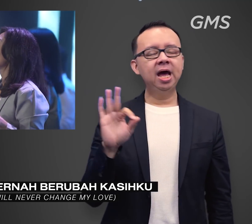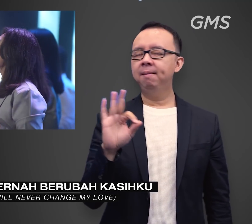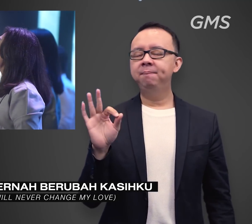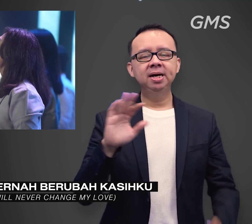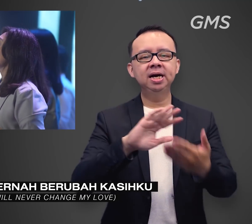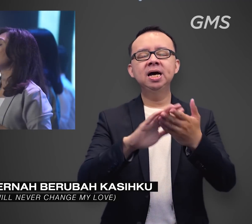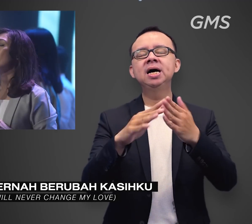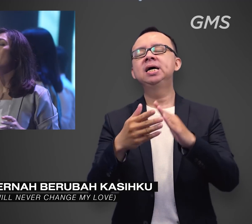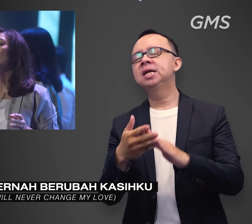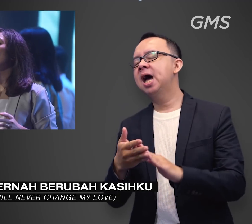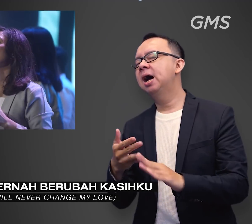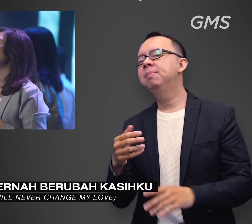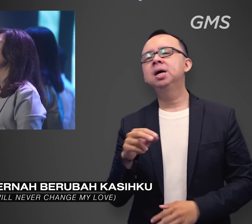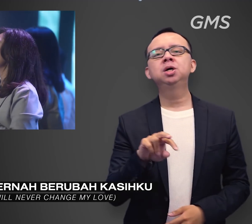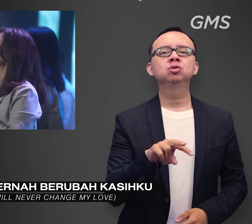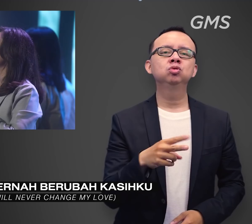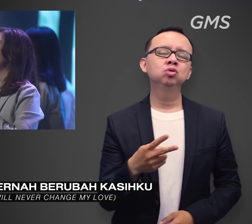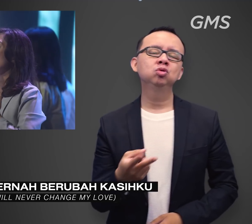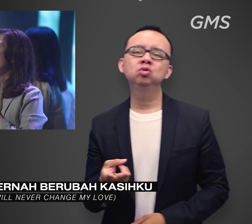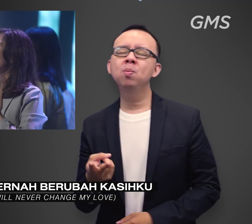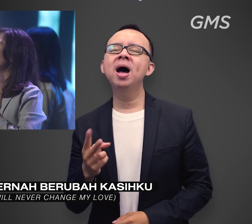tiada pernah